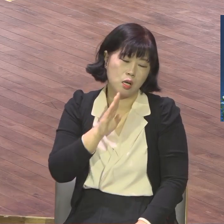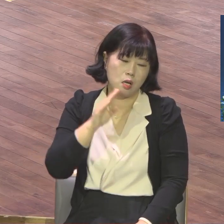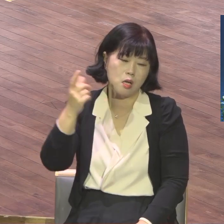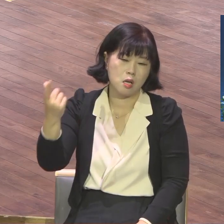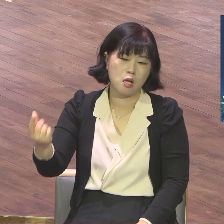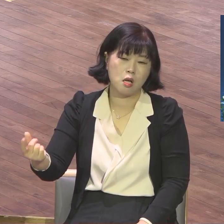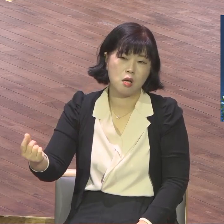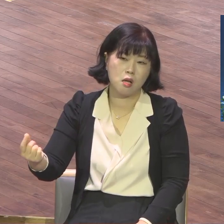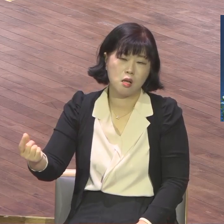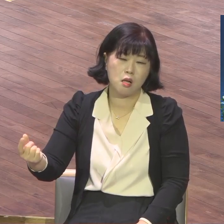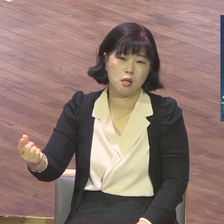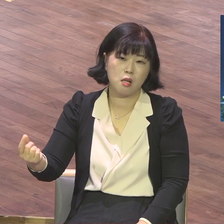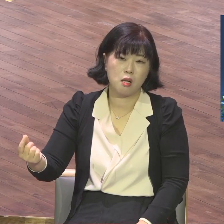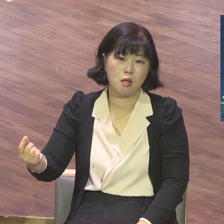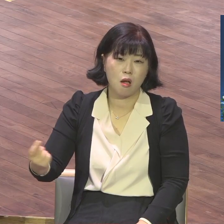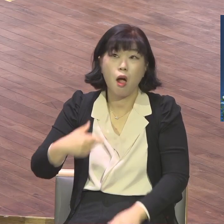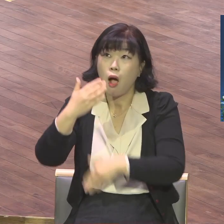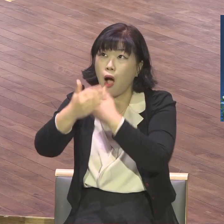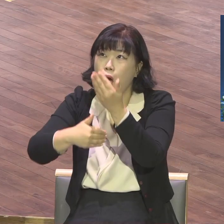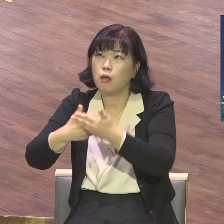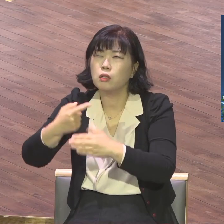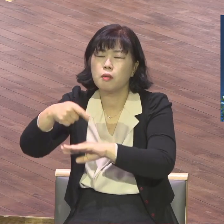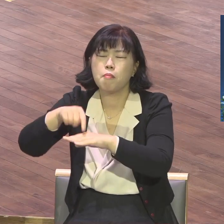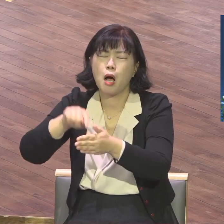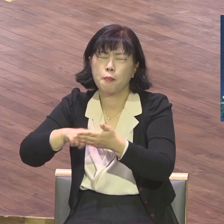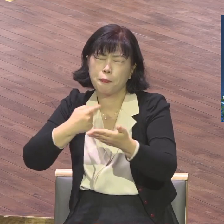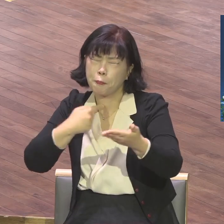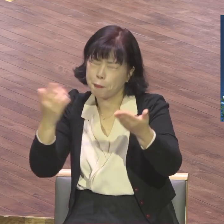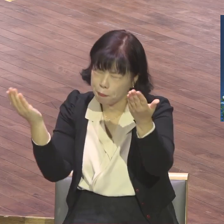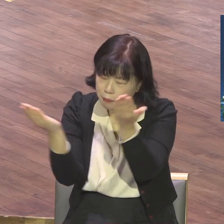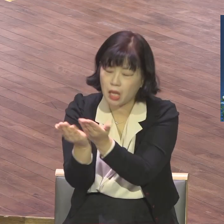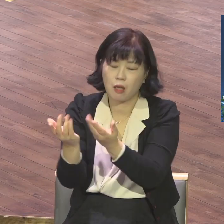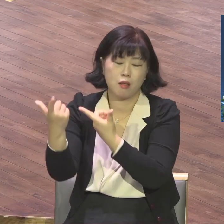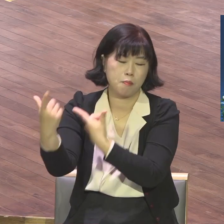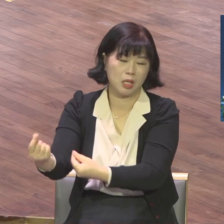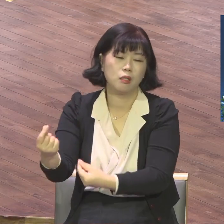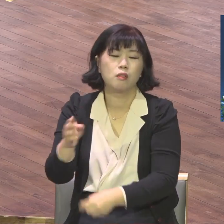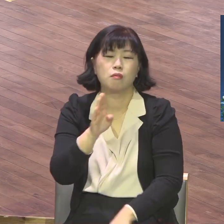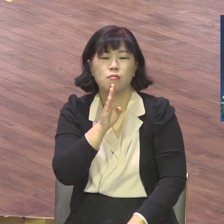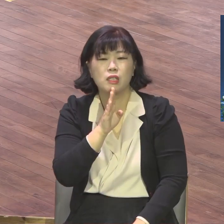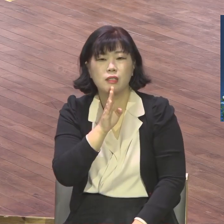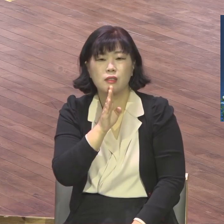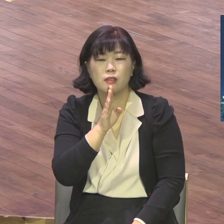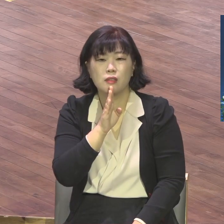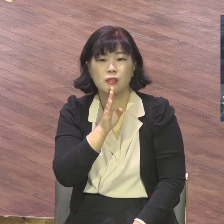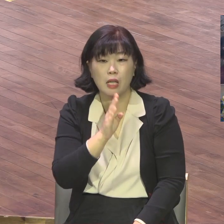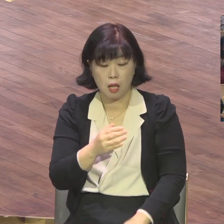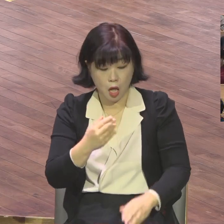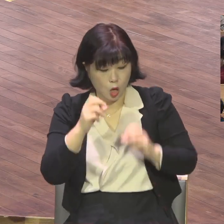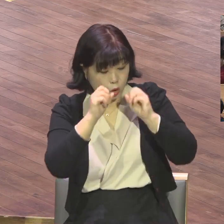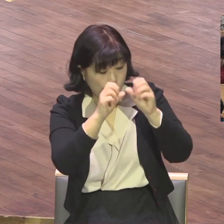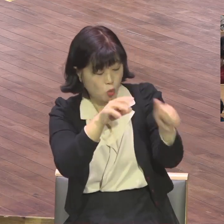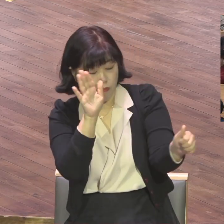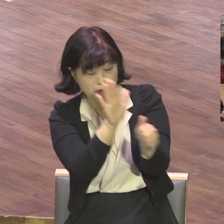중단없는 이 복음 전파를 위한 모든 사역에는 반드시 하나님의 상급이 있다.